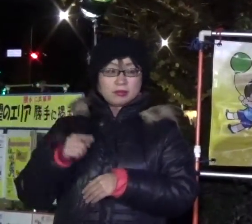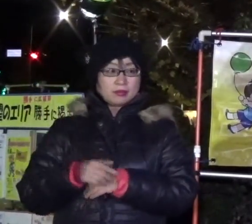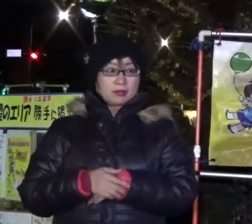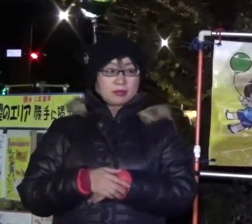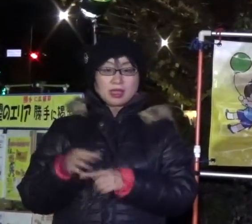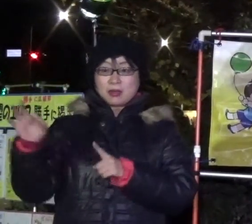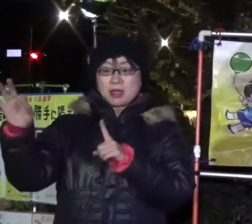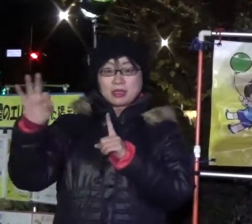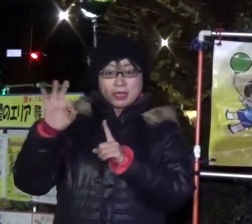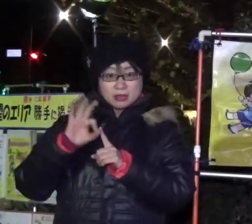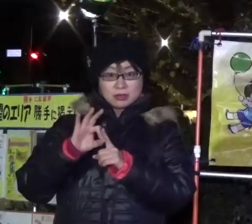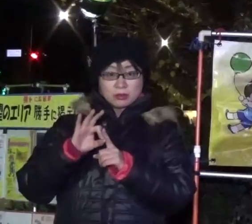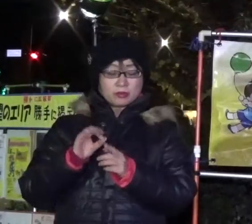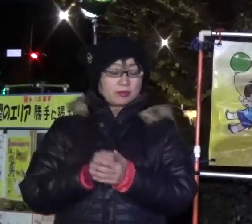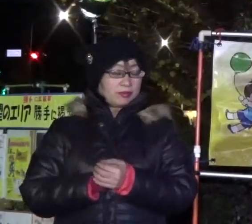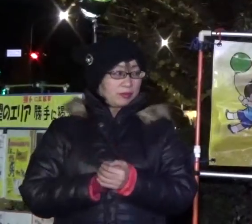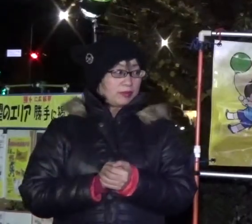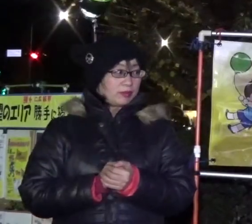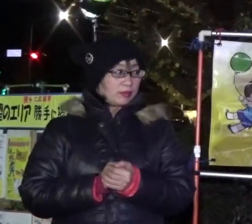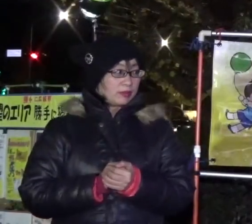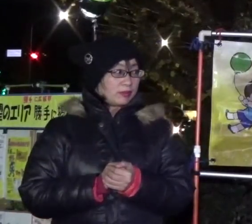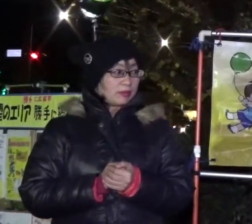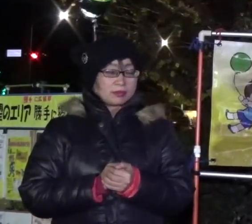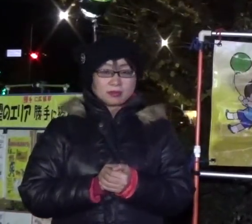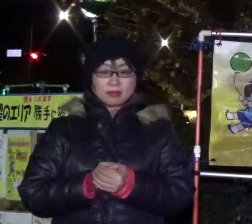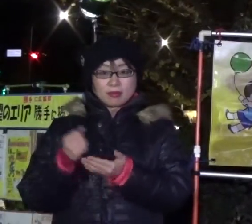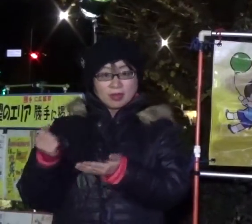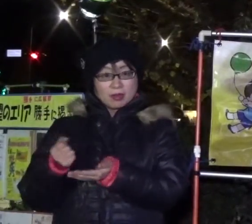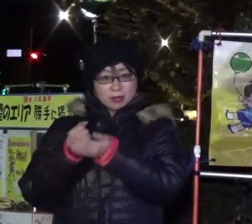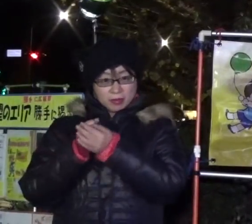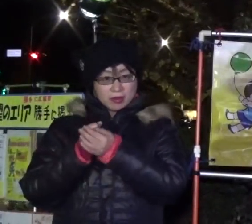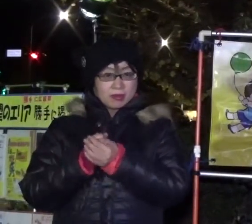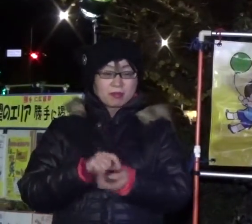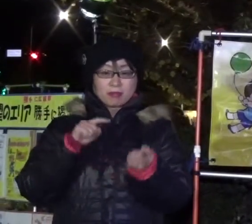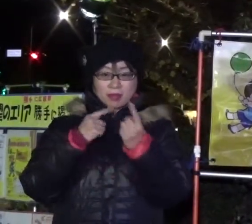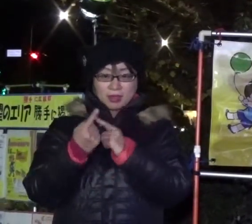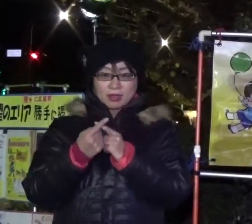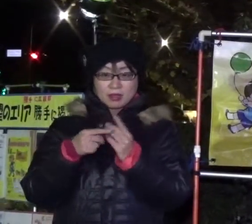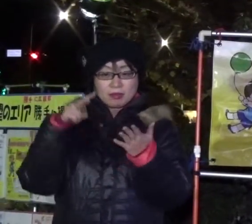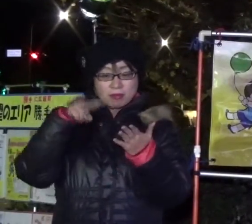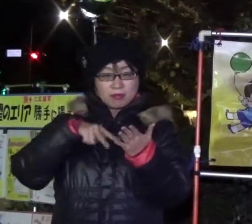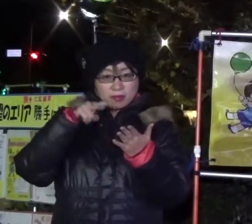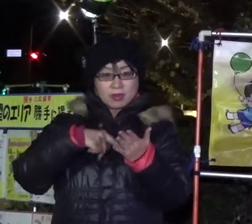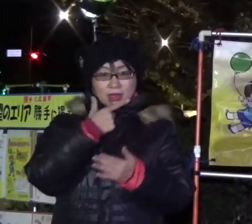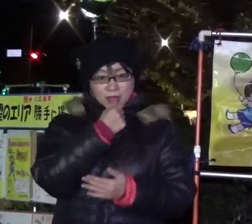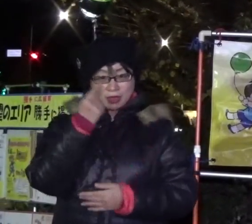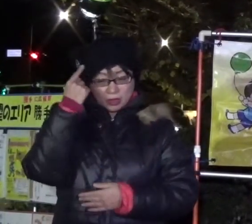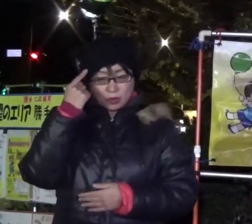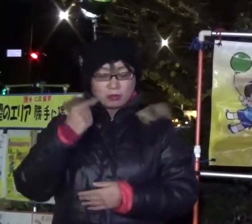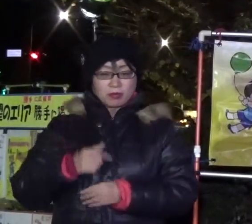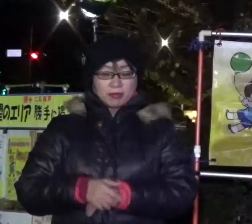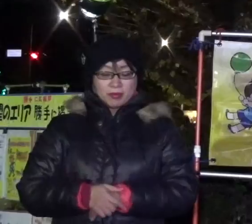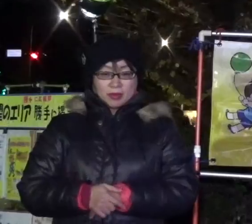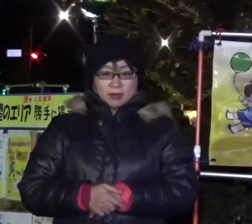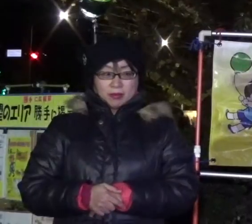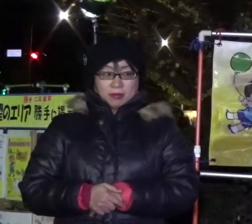メッセージアスカさんと児童さんにメッセージを扱ってますので、代わりに代読させていただきたいと思います。